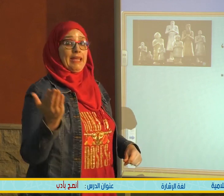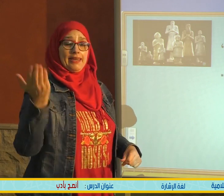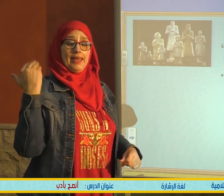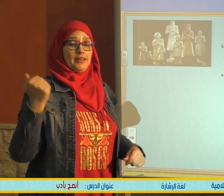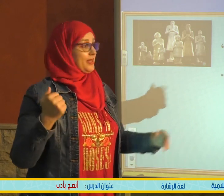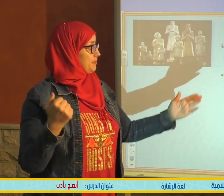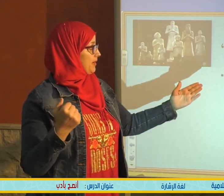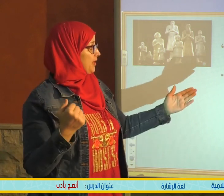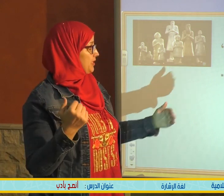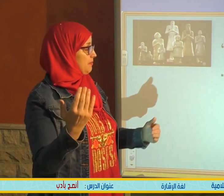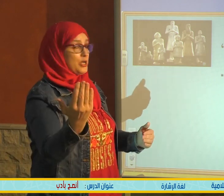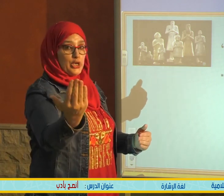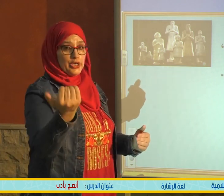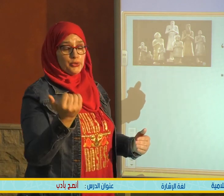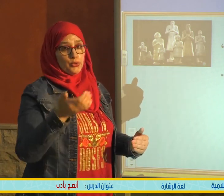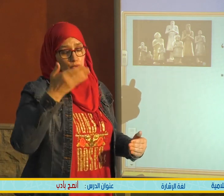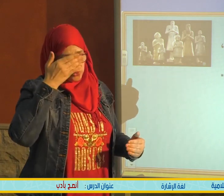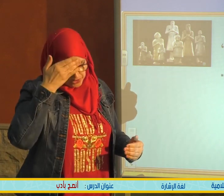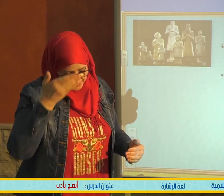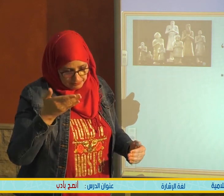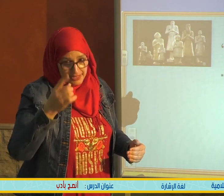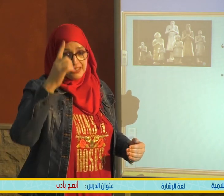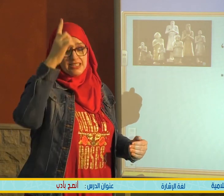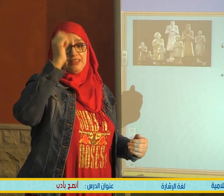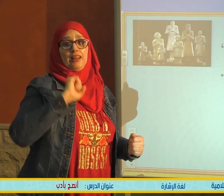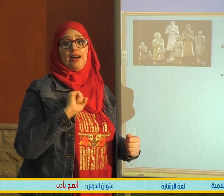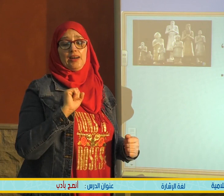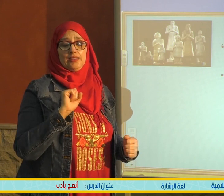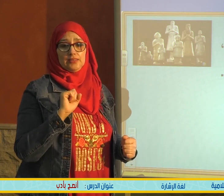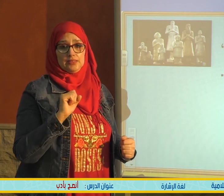كان إبراهيم يدعوه لعبادة الله،